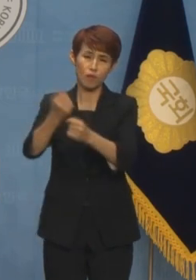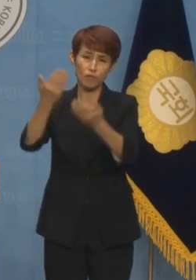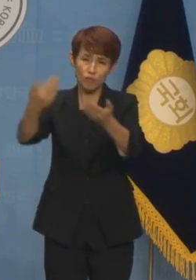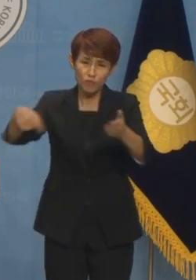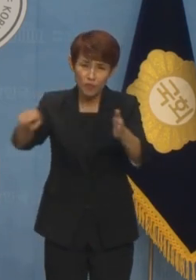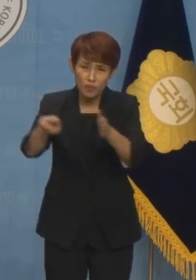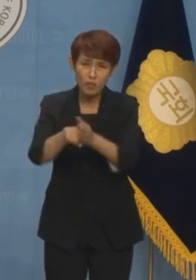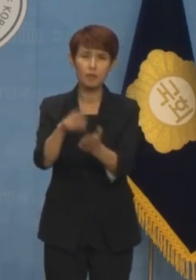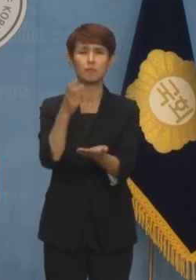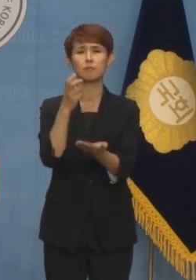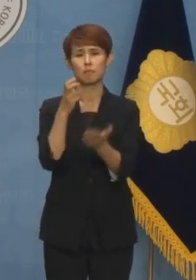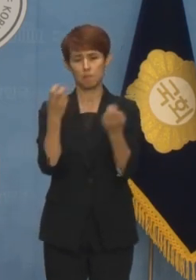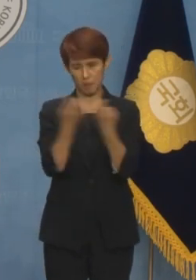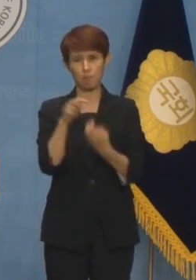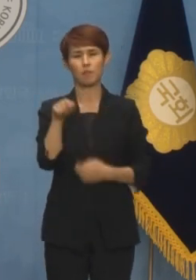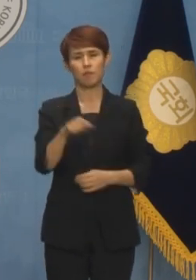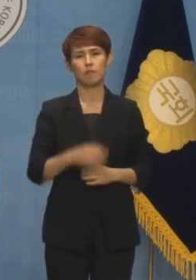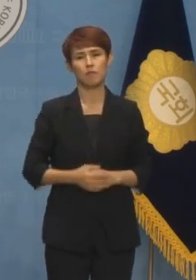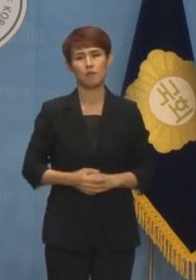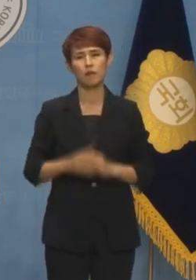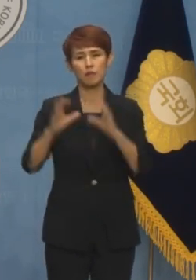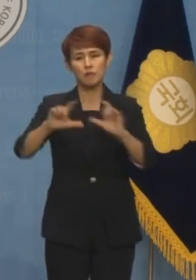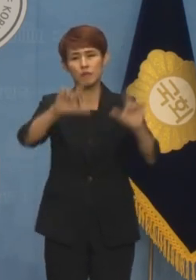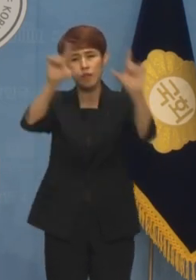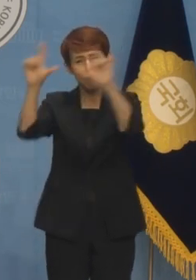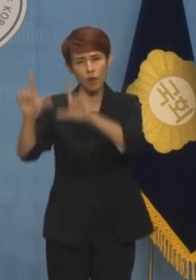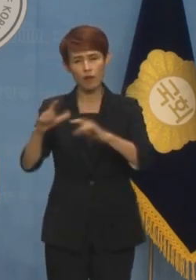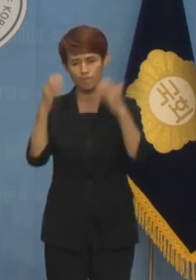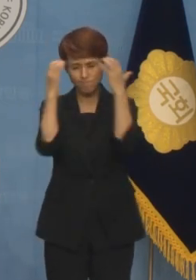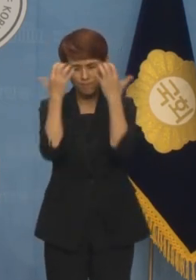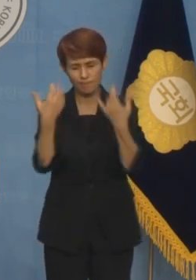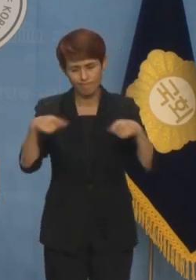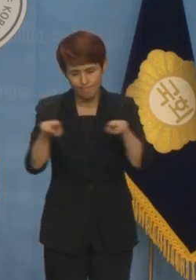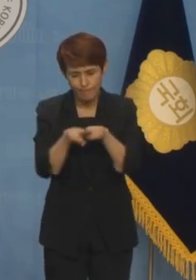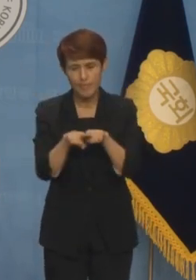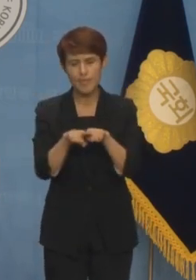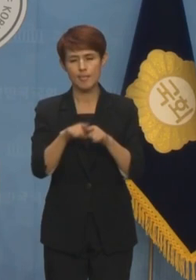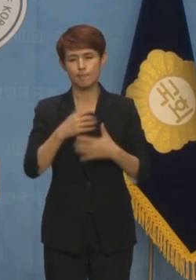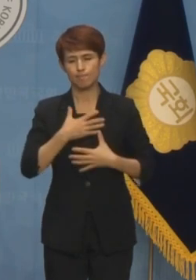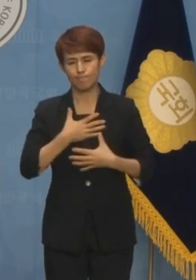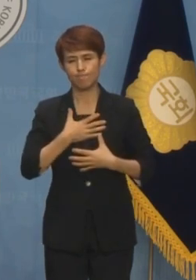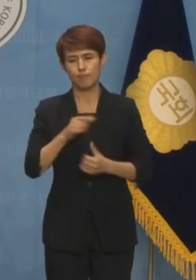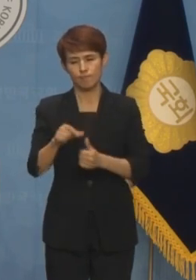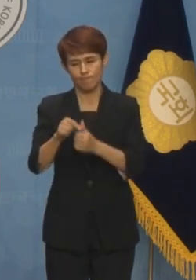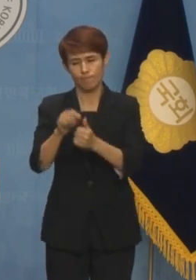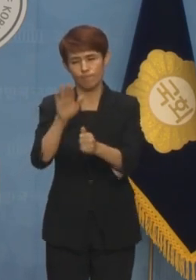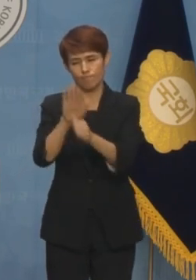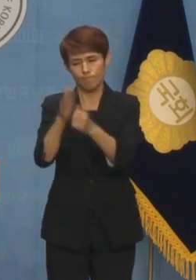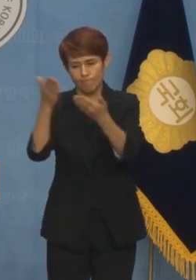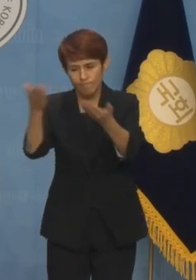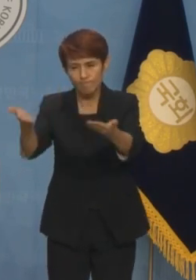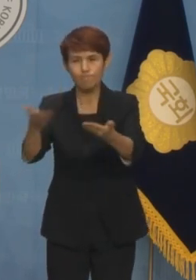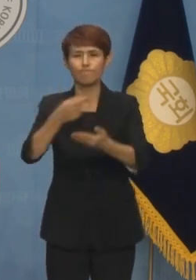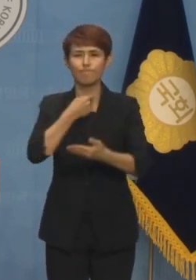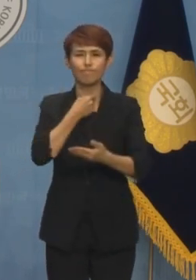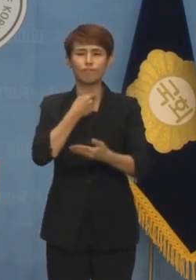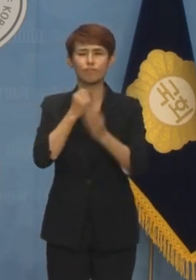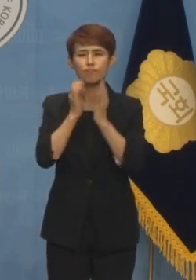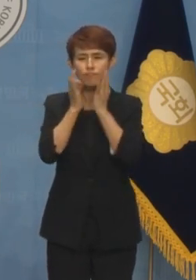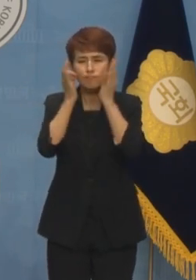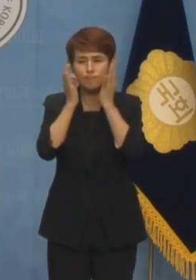고육지책입니다. 서민 생활의 고통을 함께 아파하고 구제해 보려는 정책적